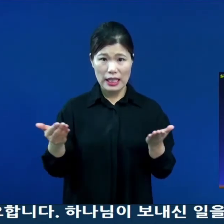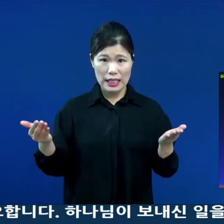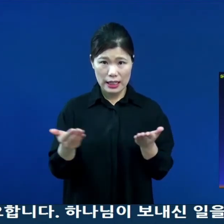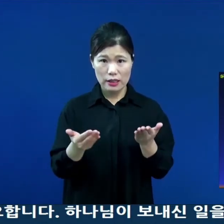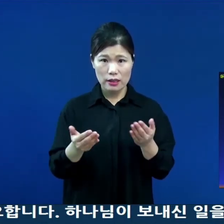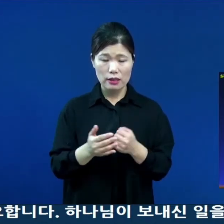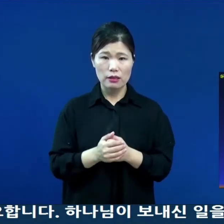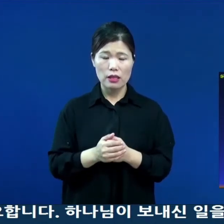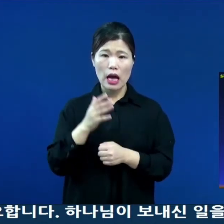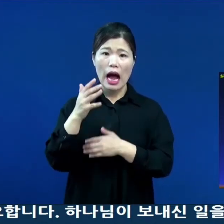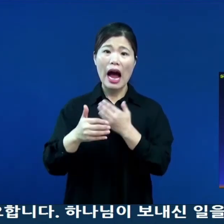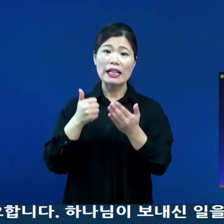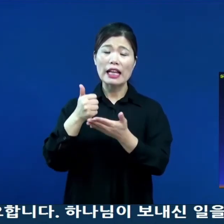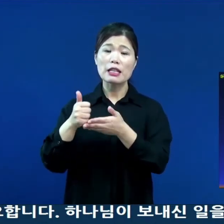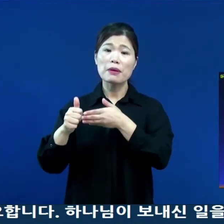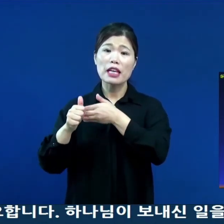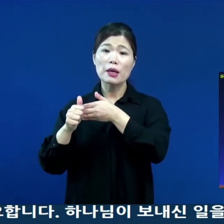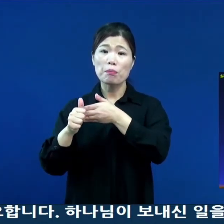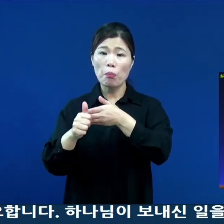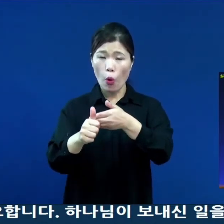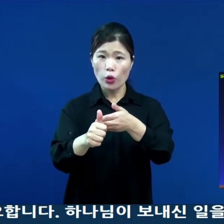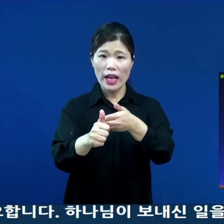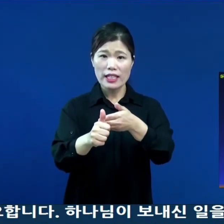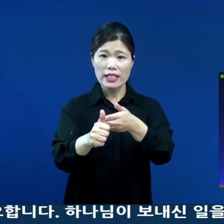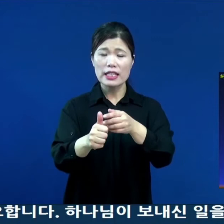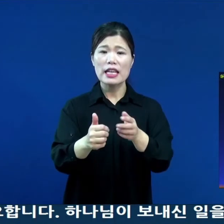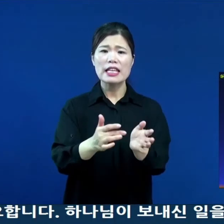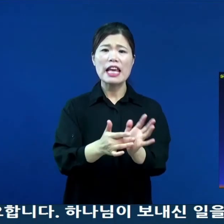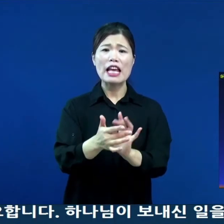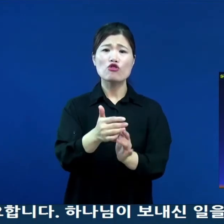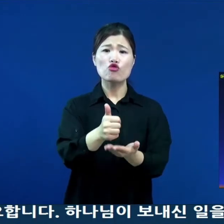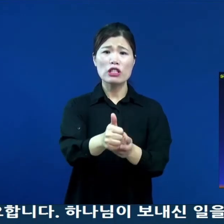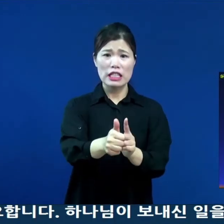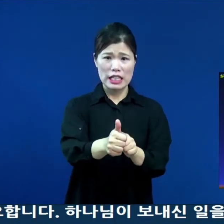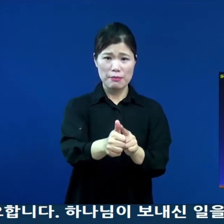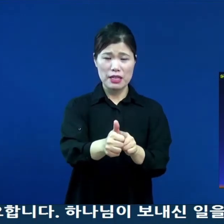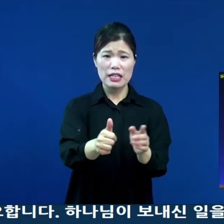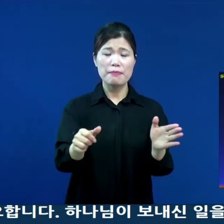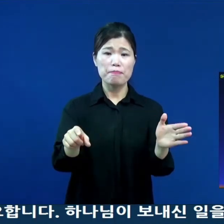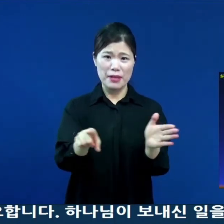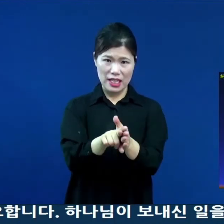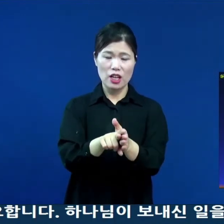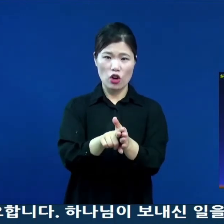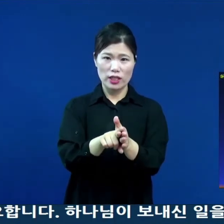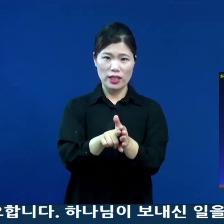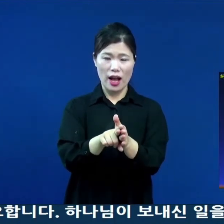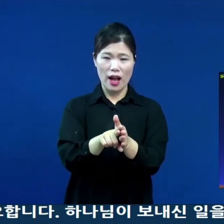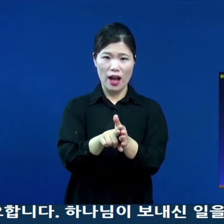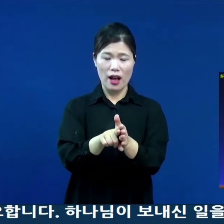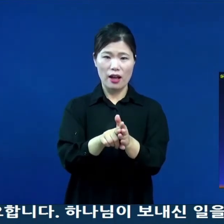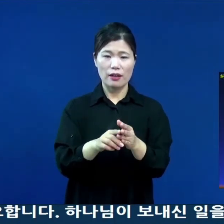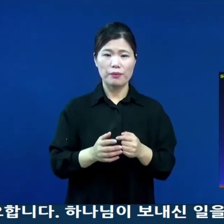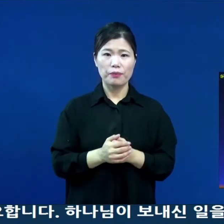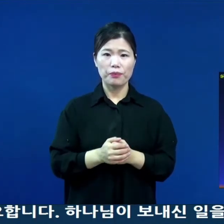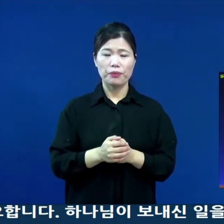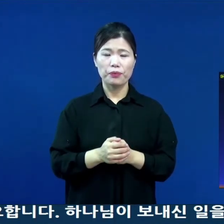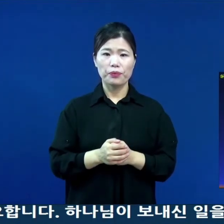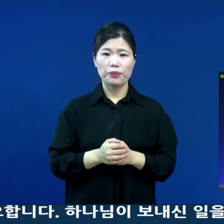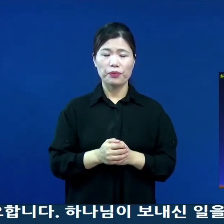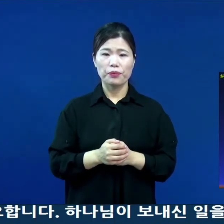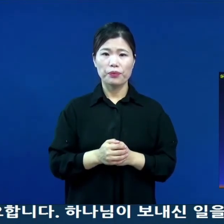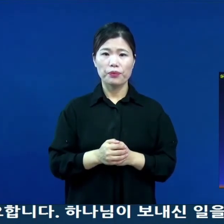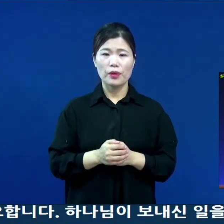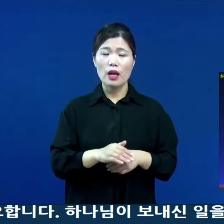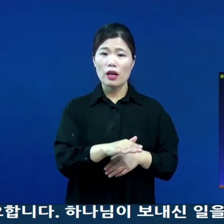하나님이 보내신 일을 보내신 예수님을 믿는 것이다. 이것은